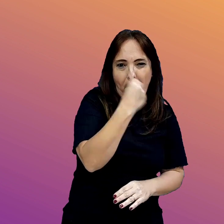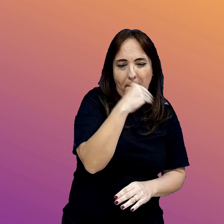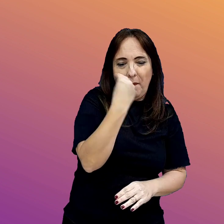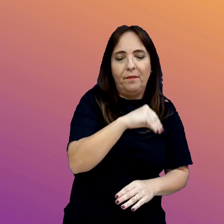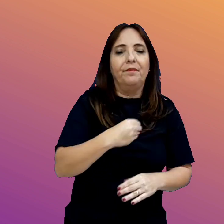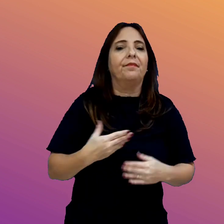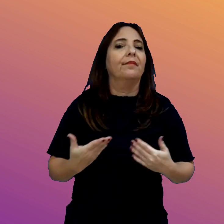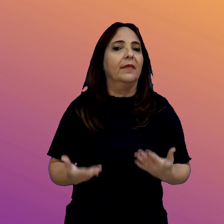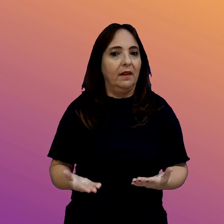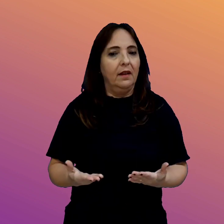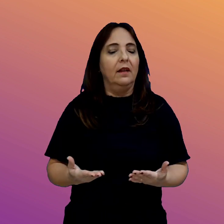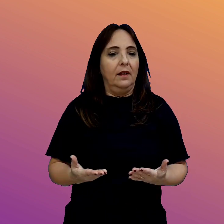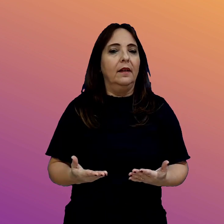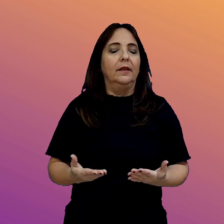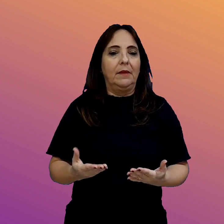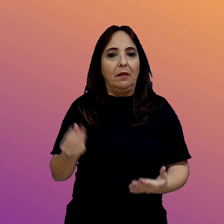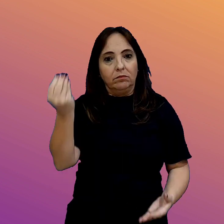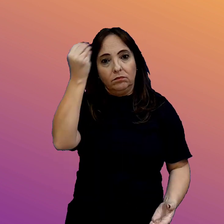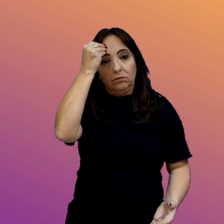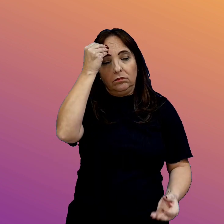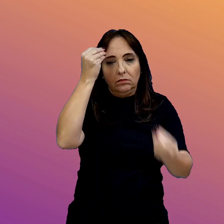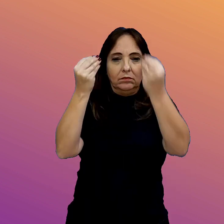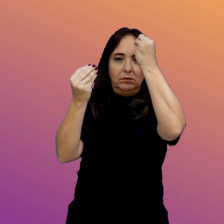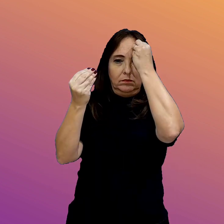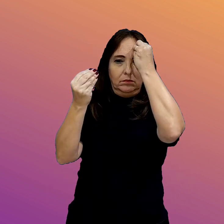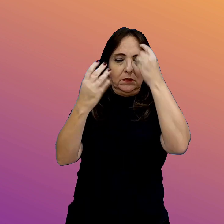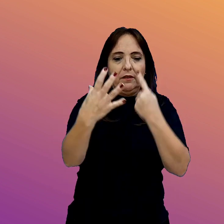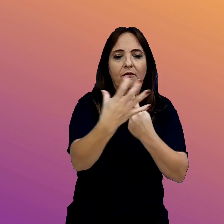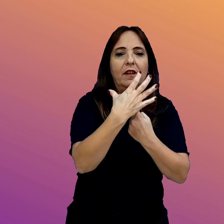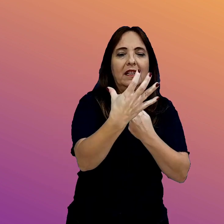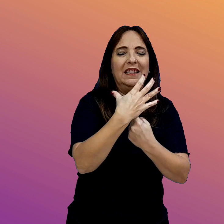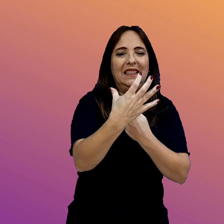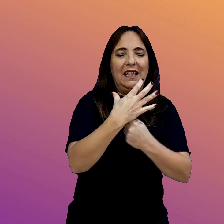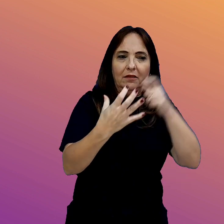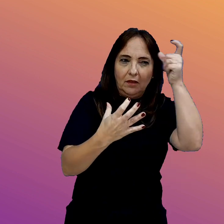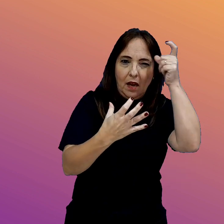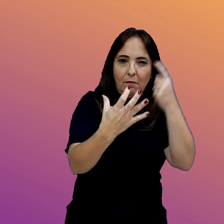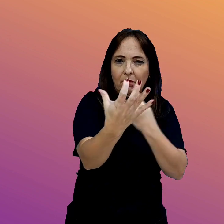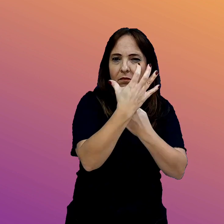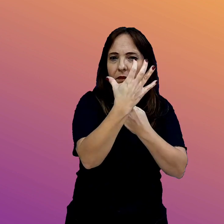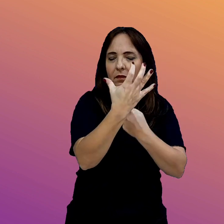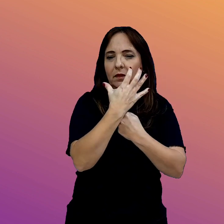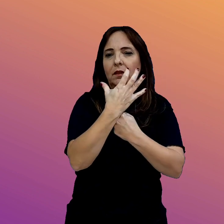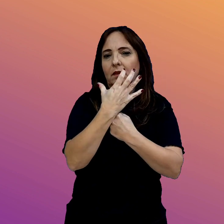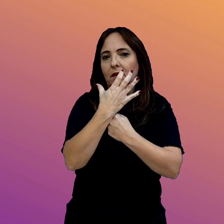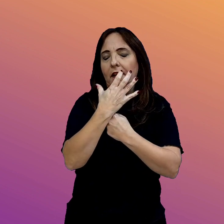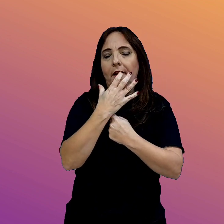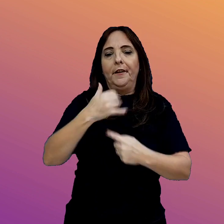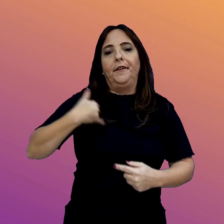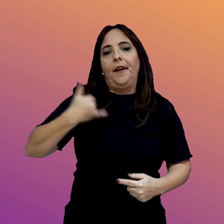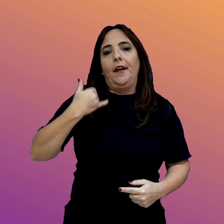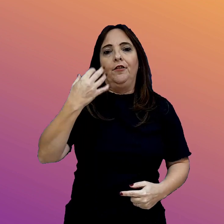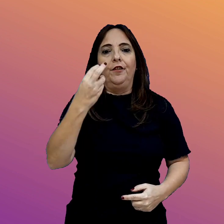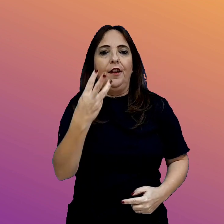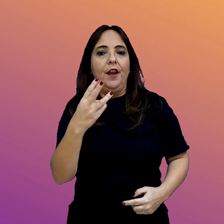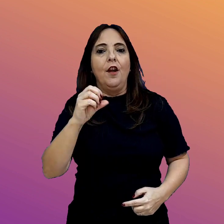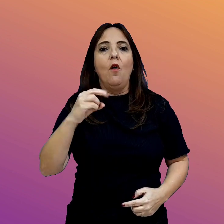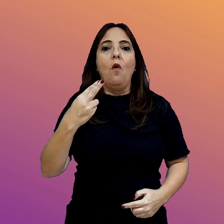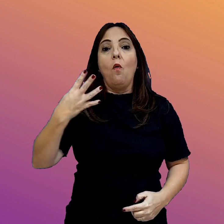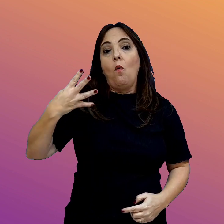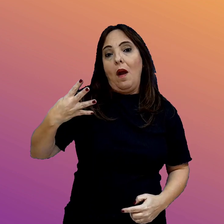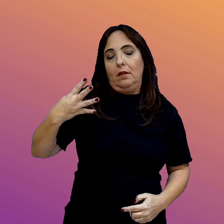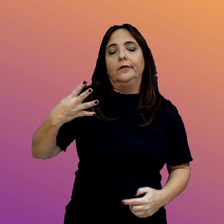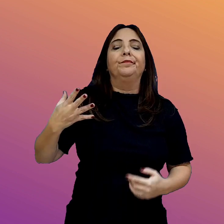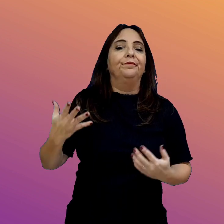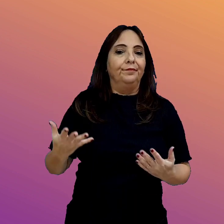anos. E ela já cria todo um sofrimento para a vida toda. Nós precisamos estar muito atentos em relação a isso, porque